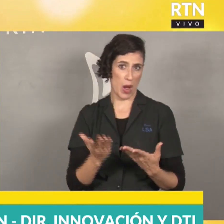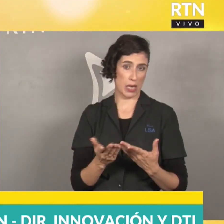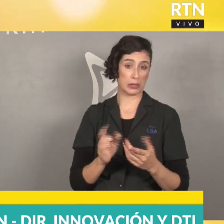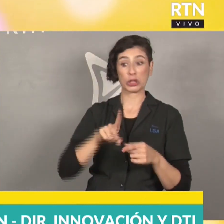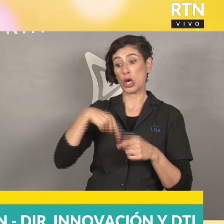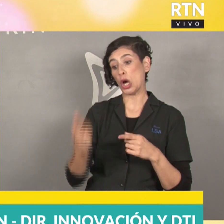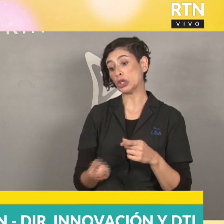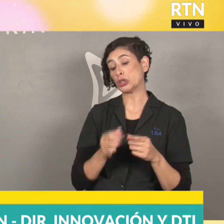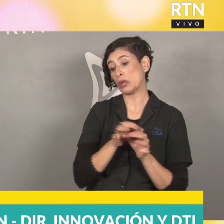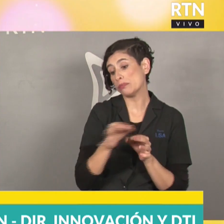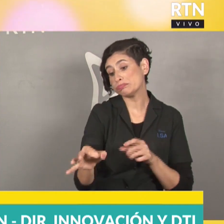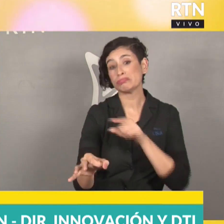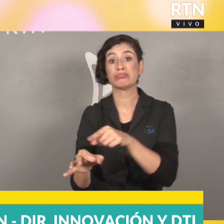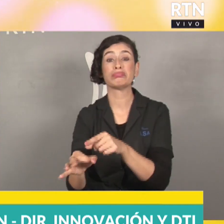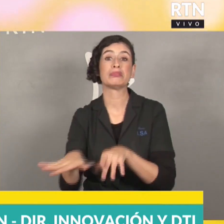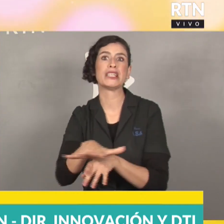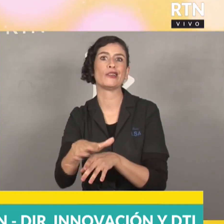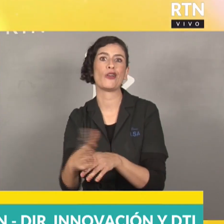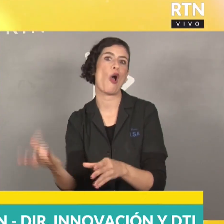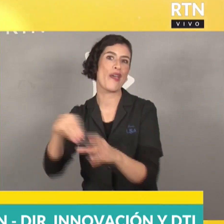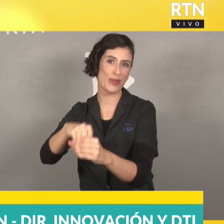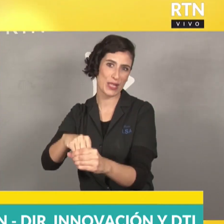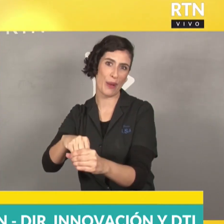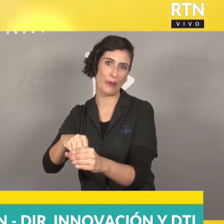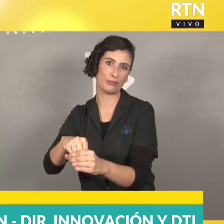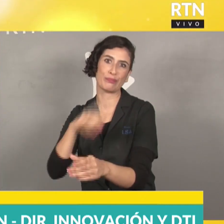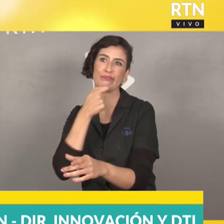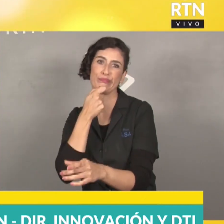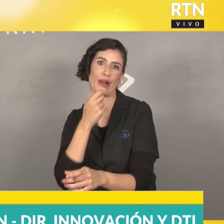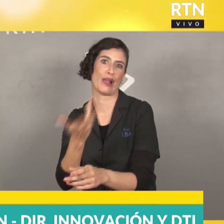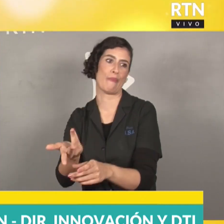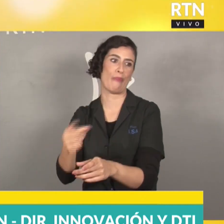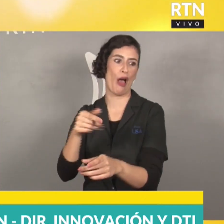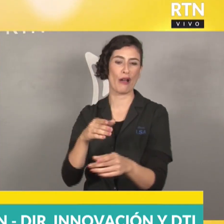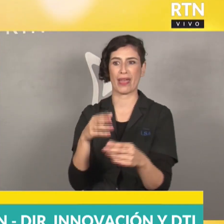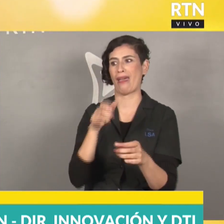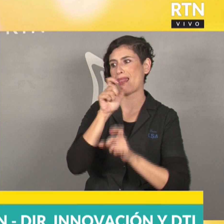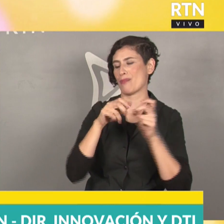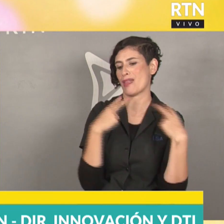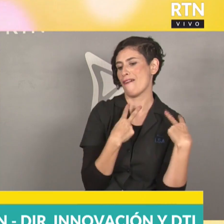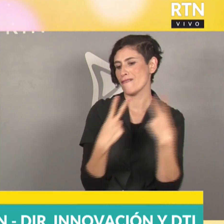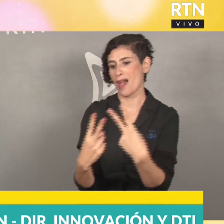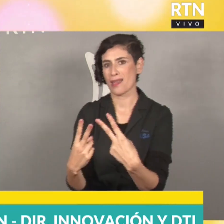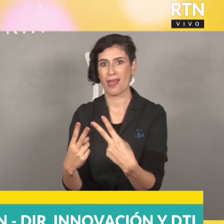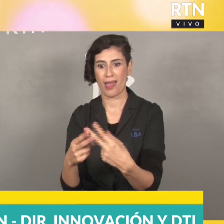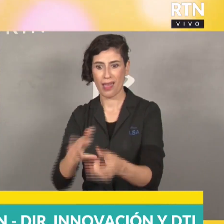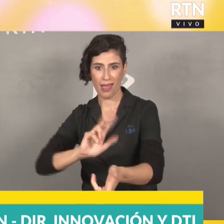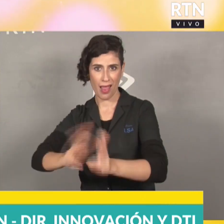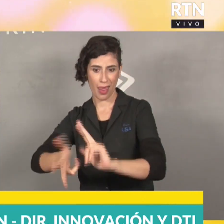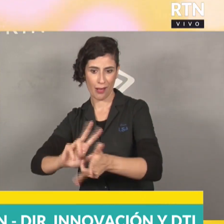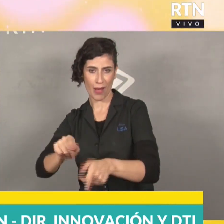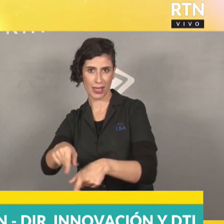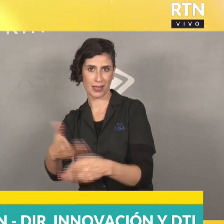territorios inclusivos y por eso me emociona ver todo lo que tenga que ver con lenguaje de señas, porque la idea es promover en los